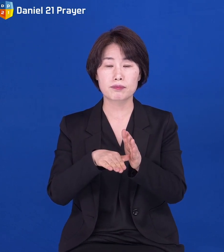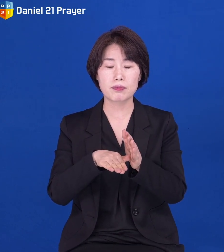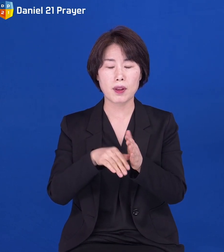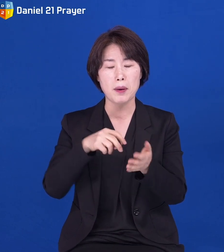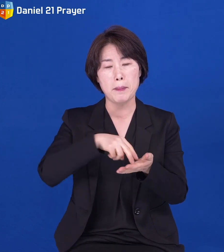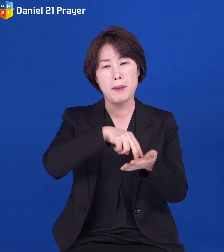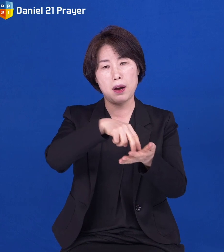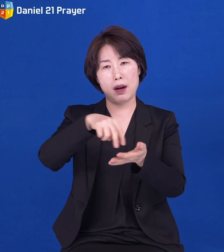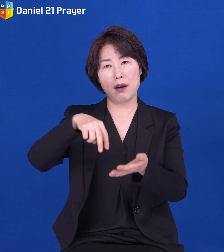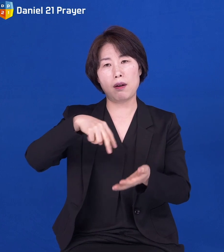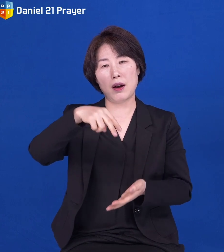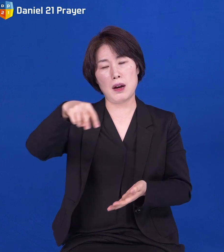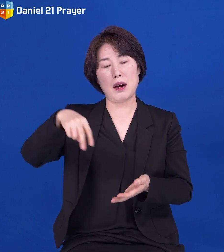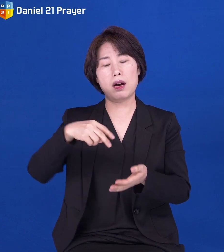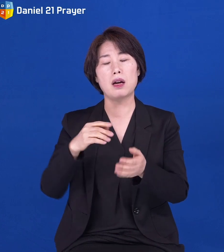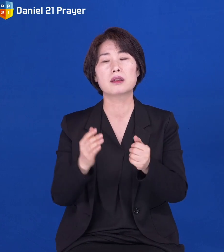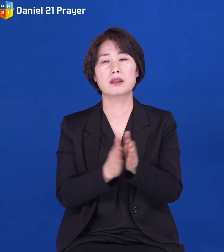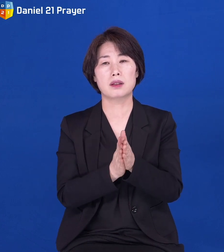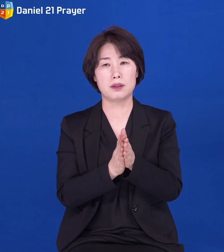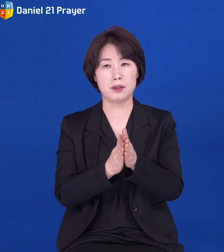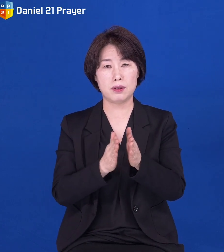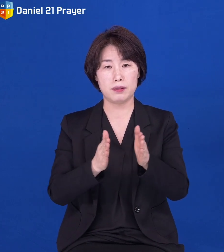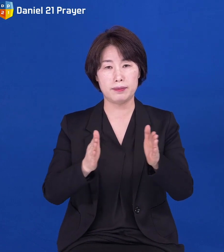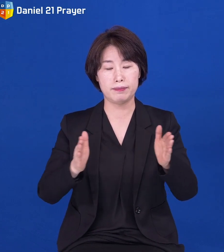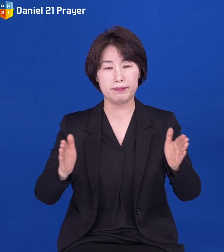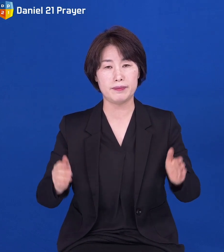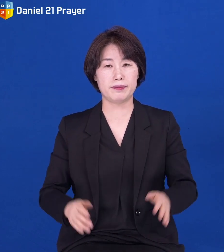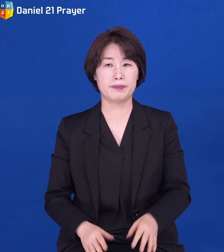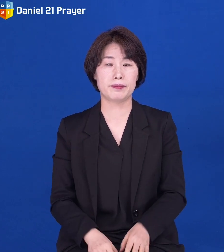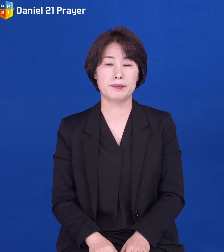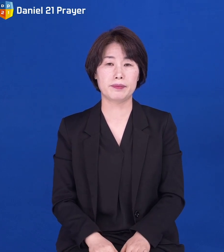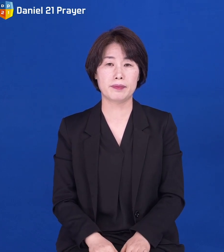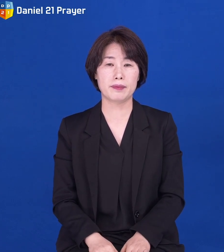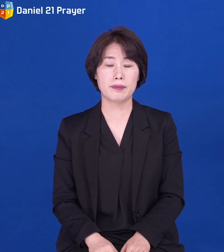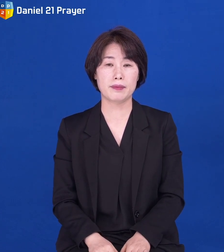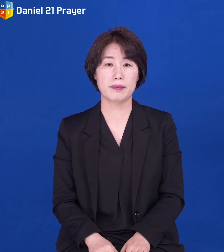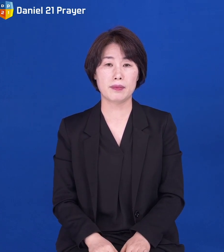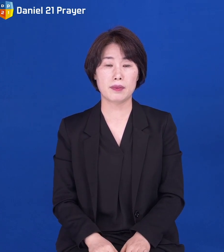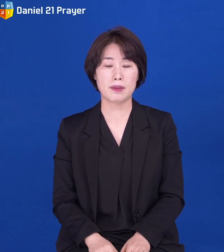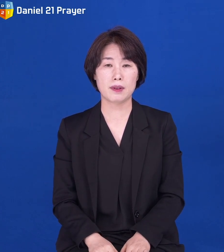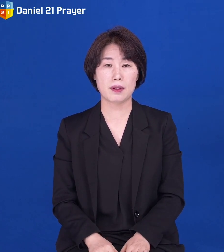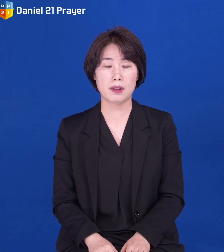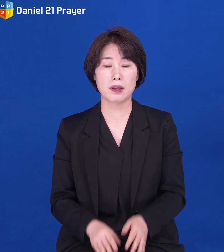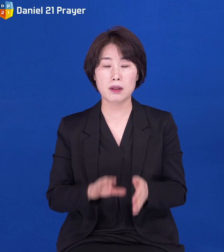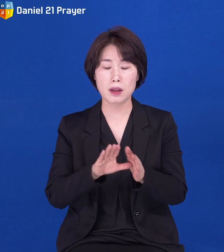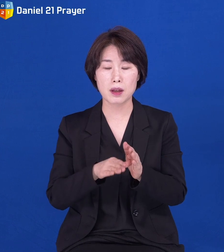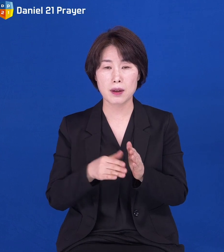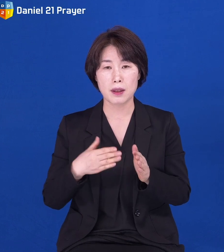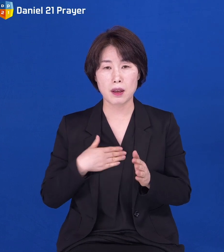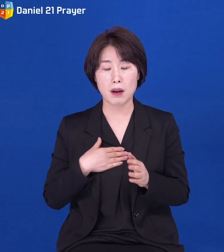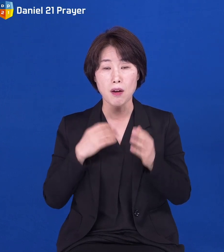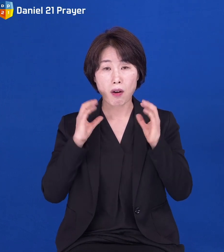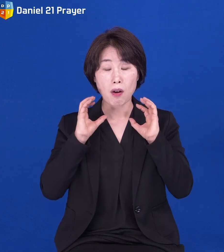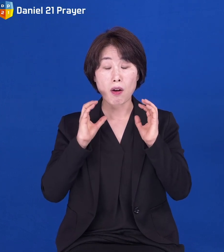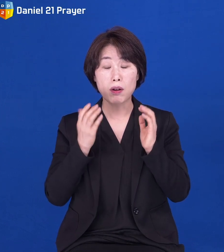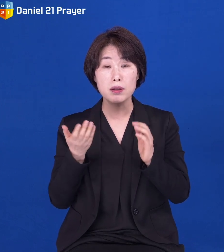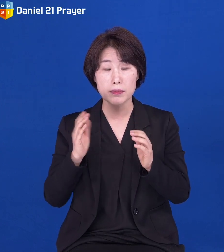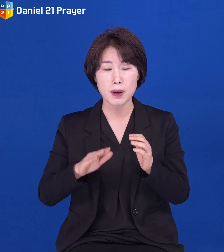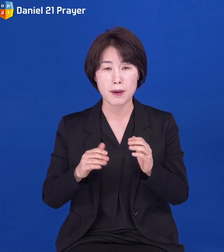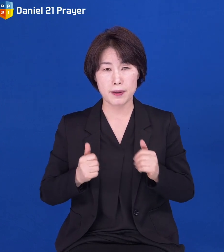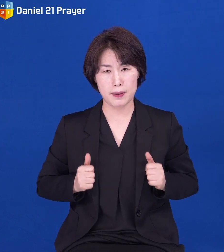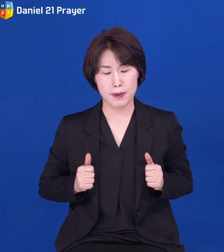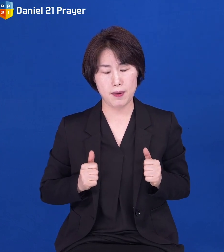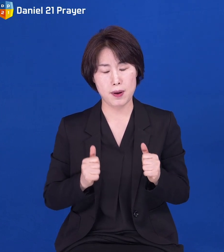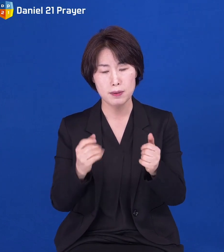방황을 많이 했어요. 진짜 열심히 돈을 벌어야지 되는구나, 이 세상은. 이렇게 돈이